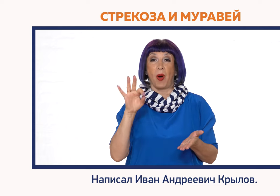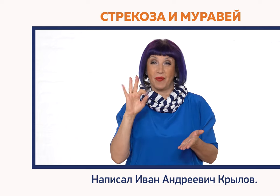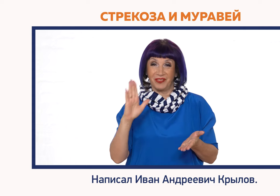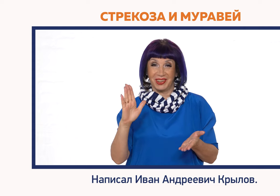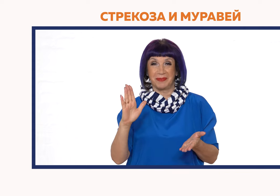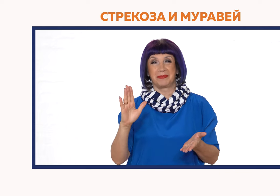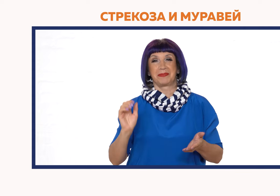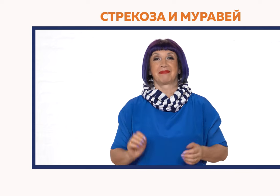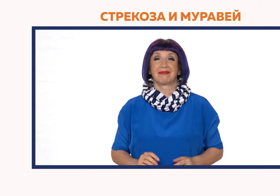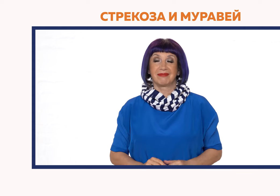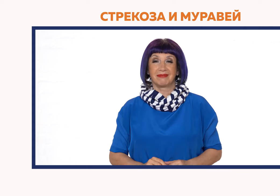Крылов.